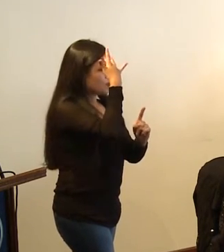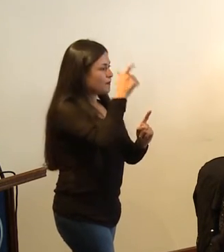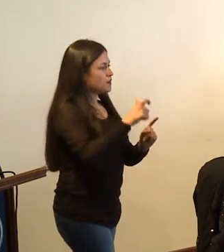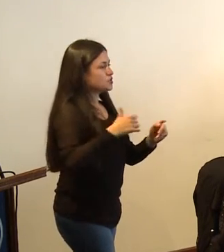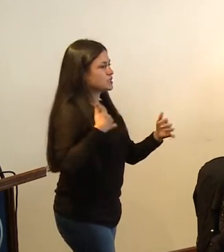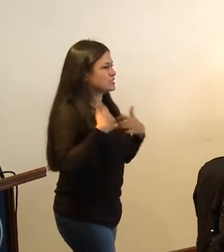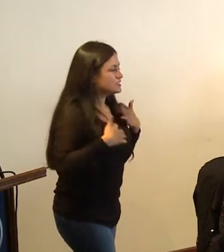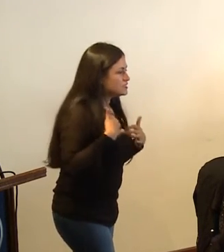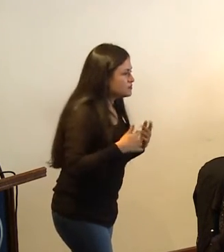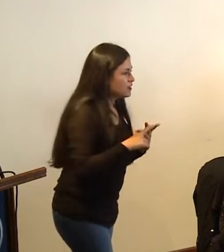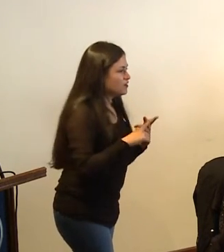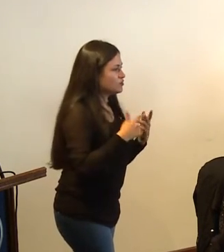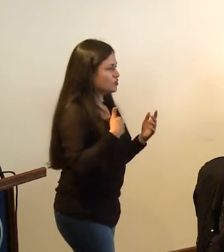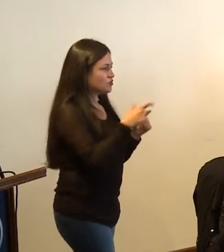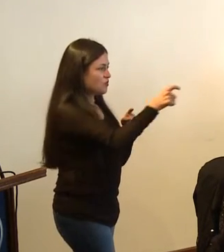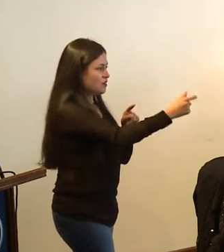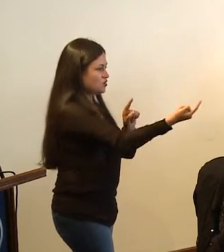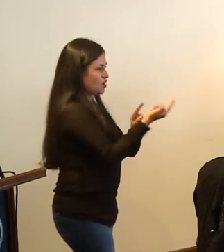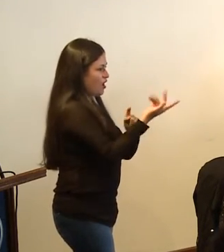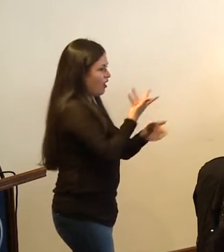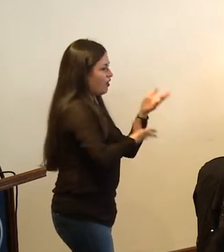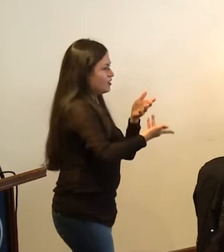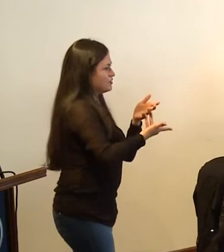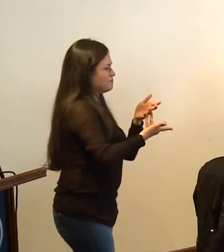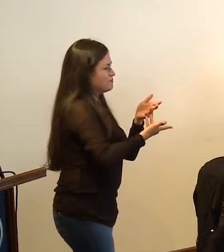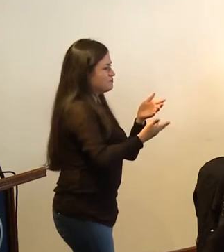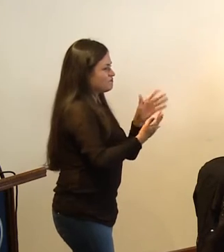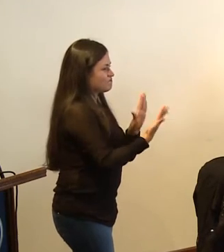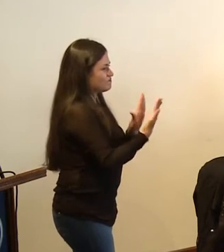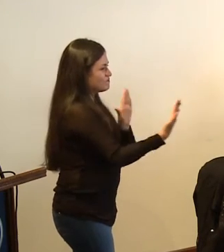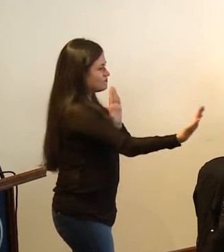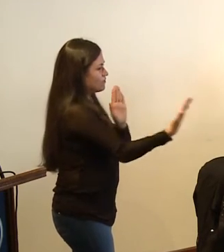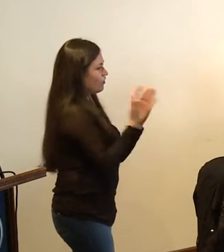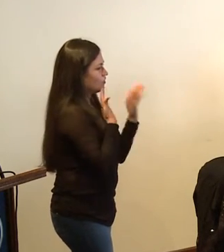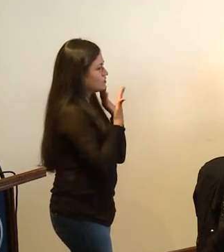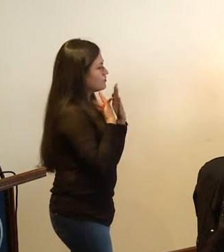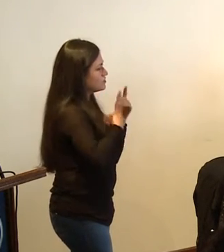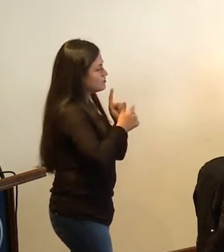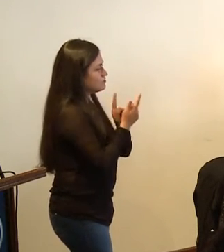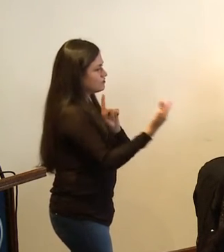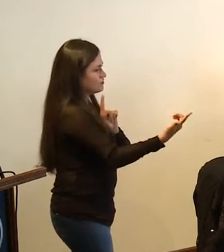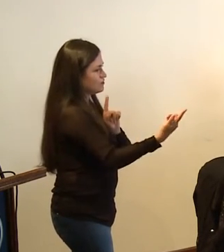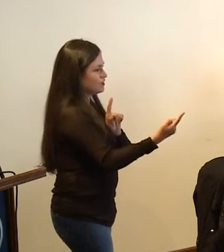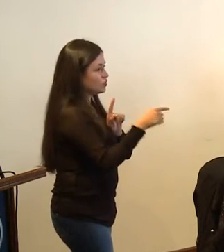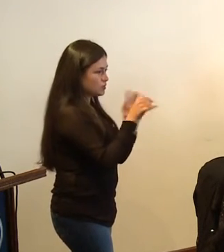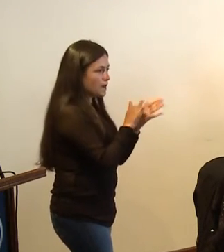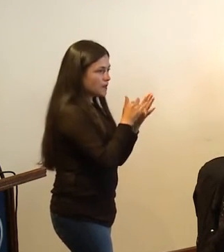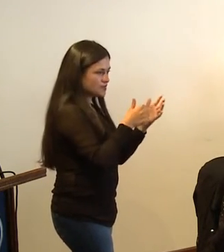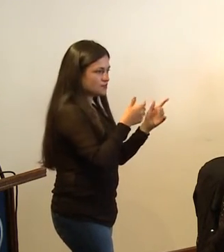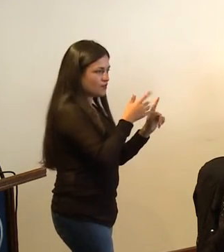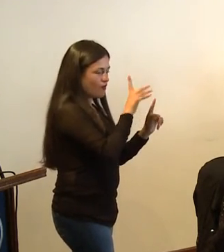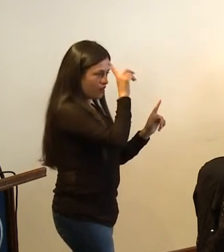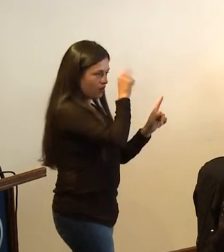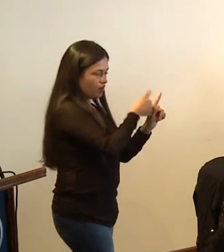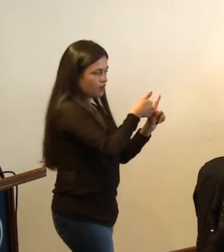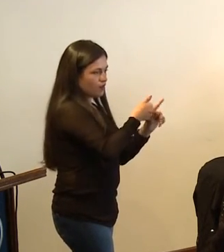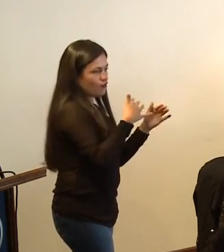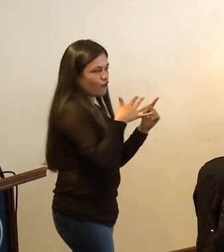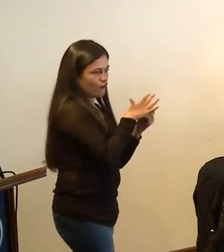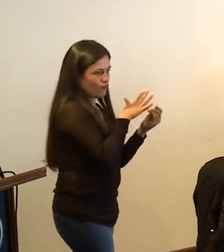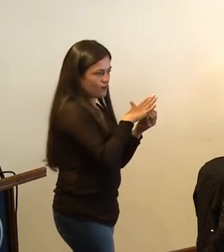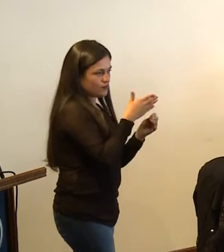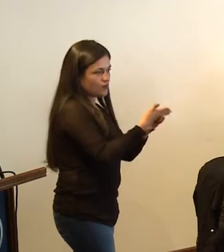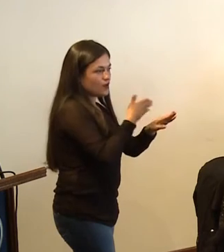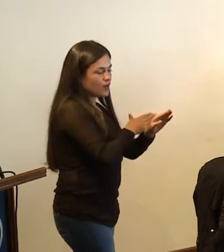generado, claro, y eso no podemos leerlo solamente en esa clave más como estructural que venía